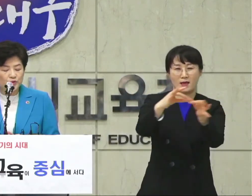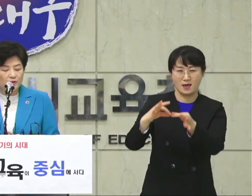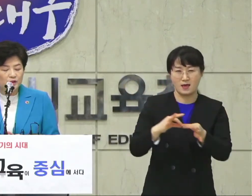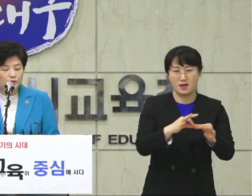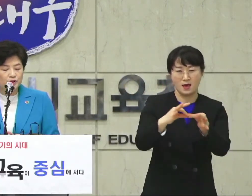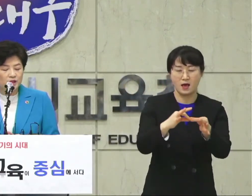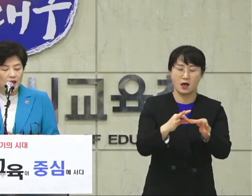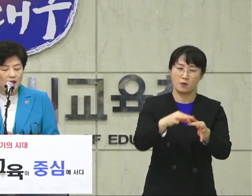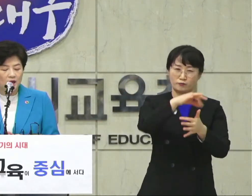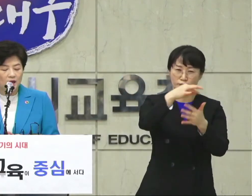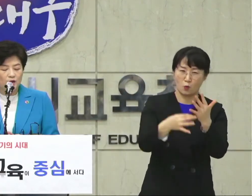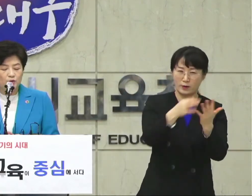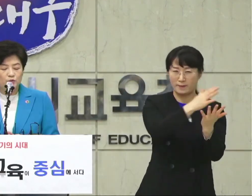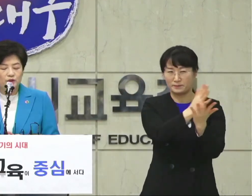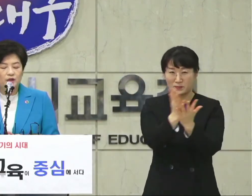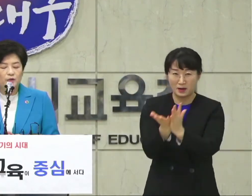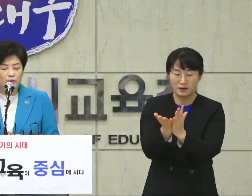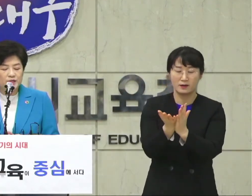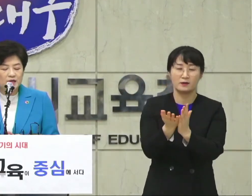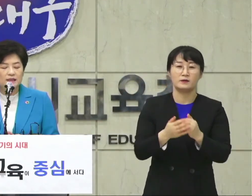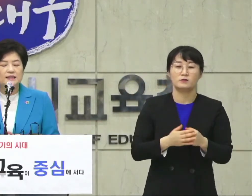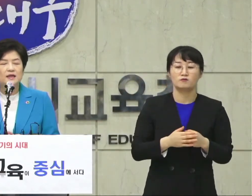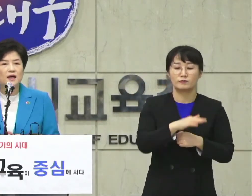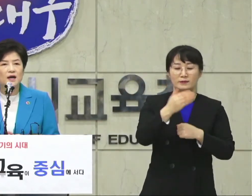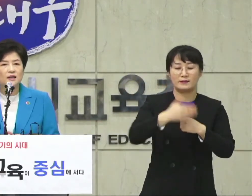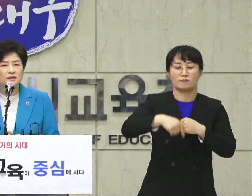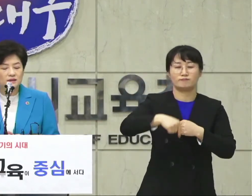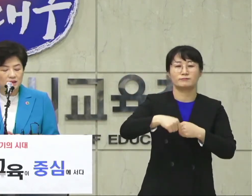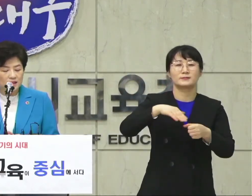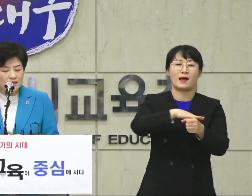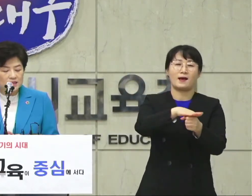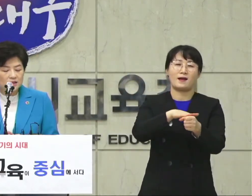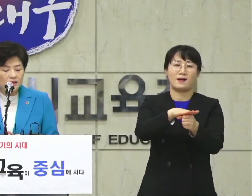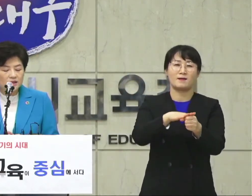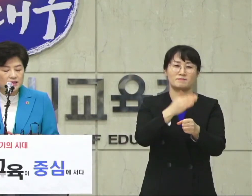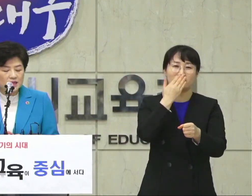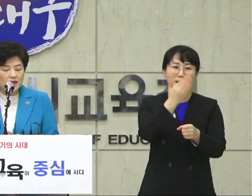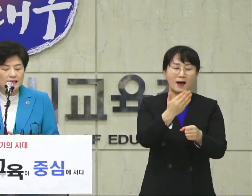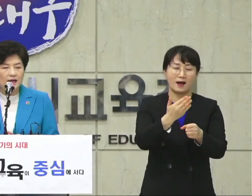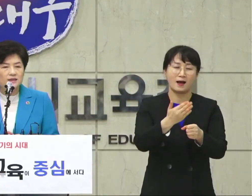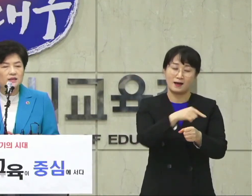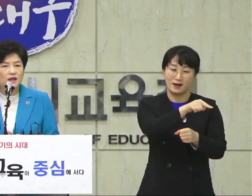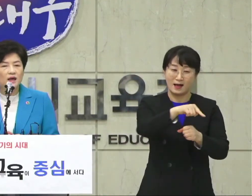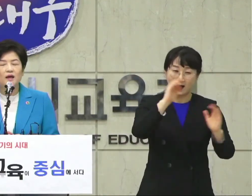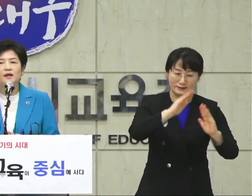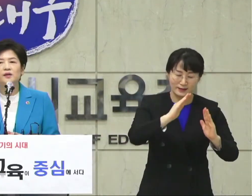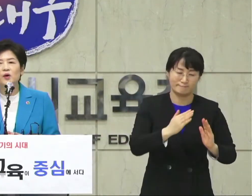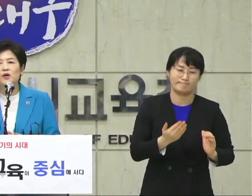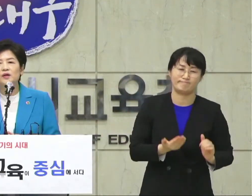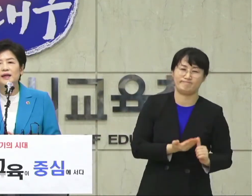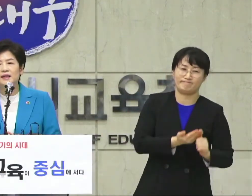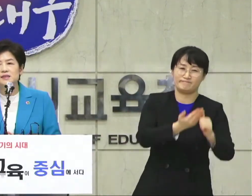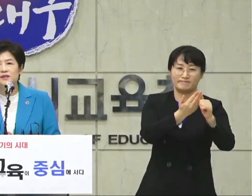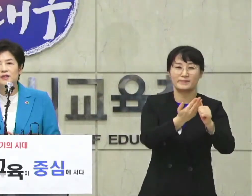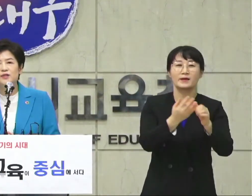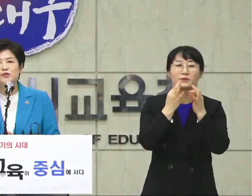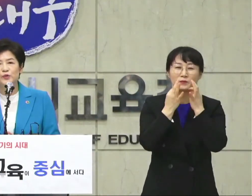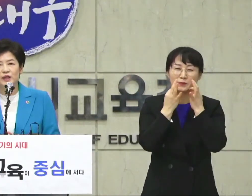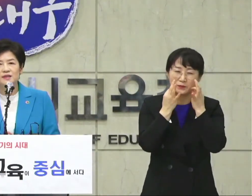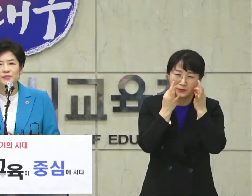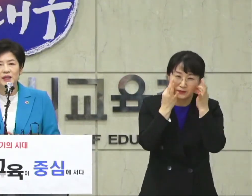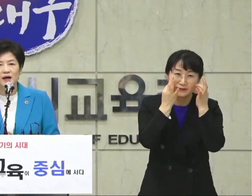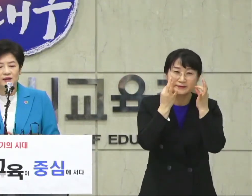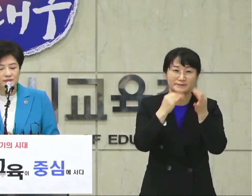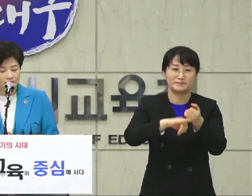다양한 교육 프로그램을 운영해 우리 고장을 사랑하는 지역 인재 양성에 더